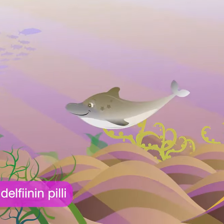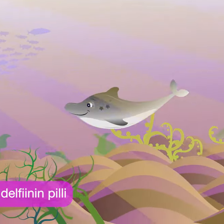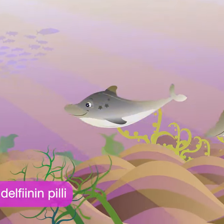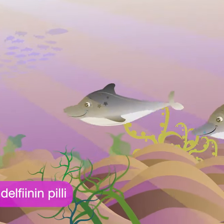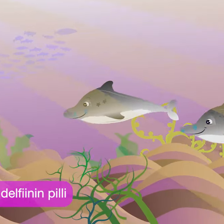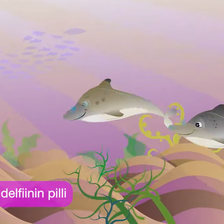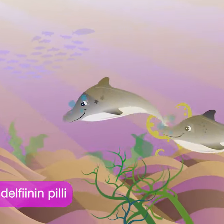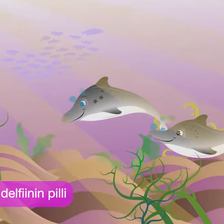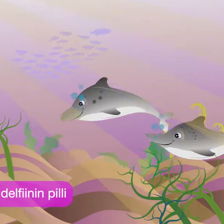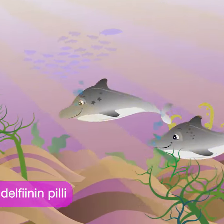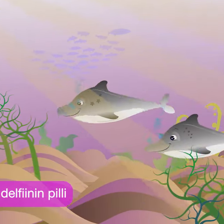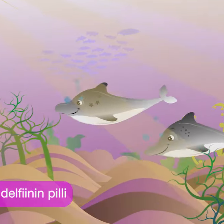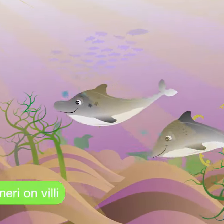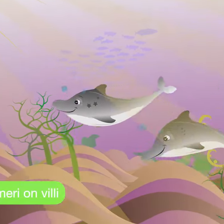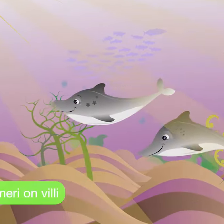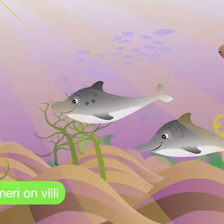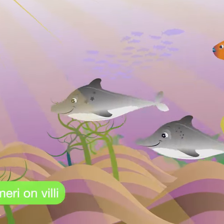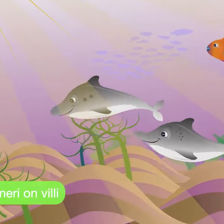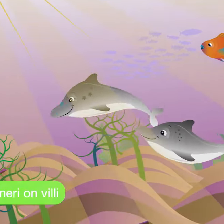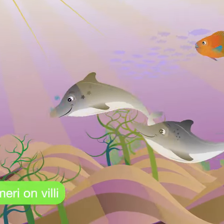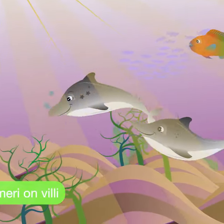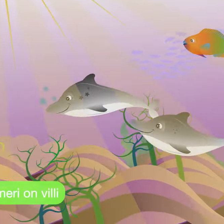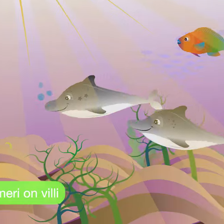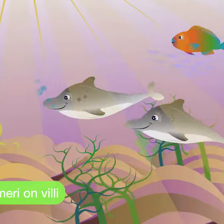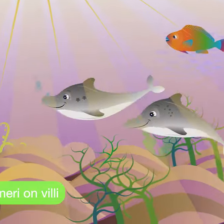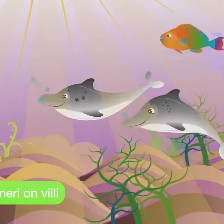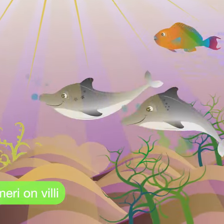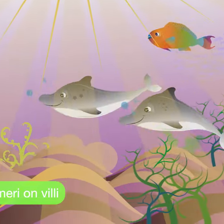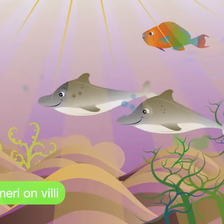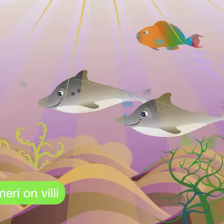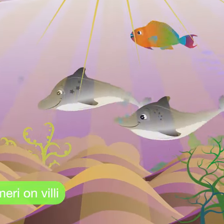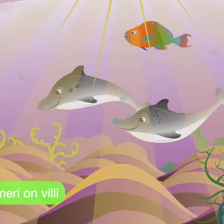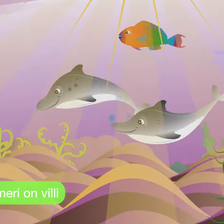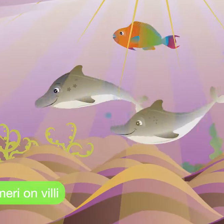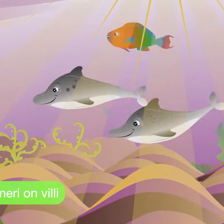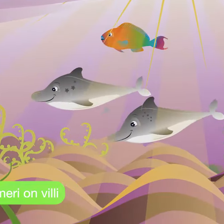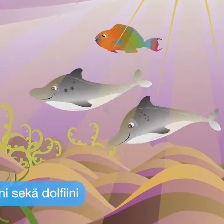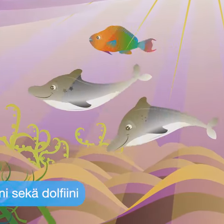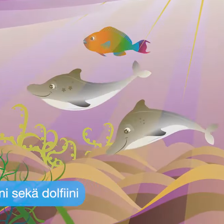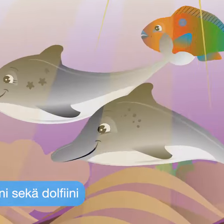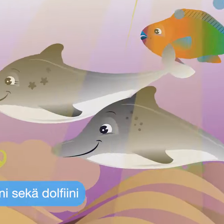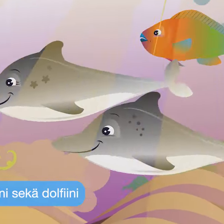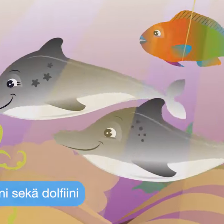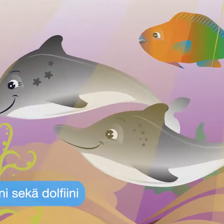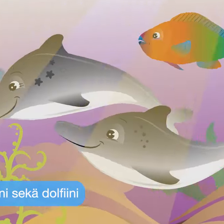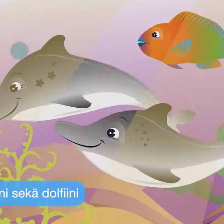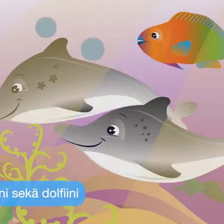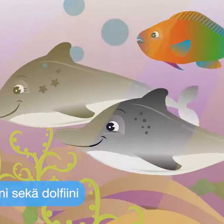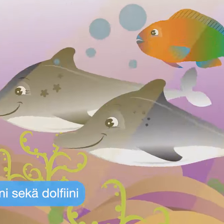liimrillielfidin pilli koralli riutalla Meri on pilli sardini marlini sekä